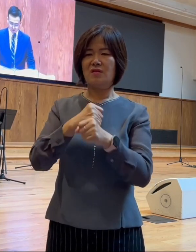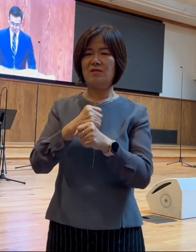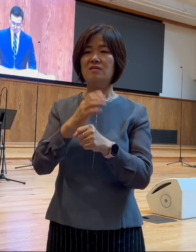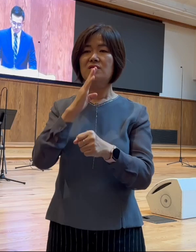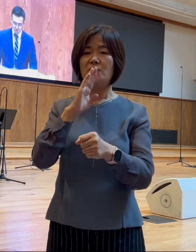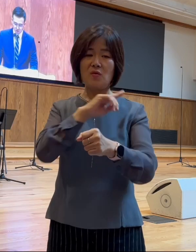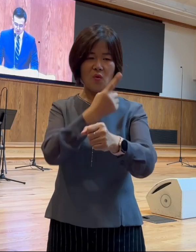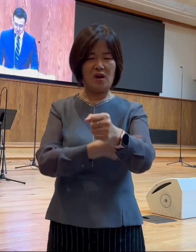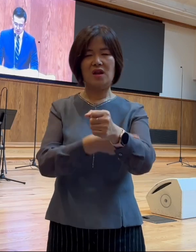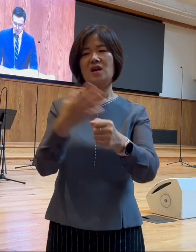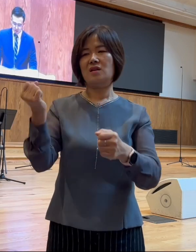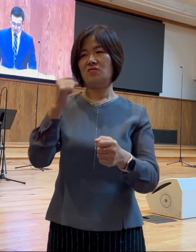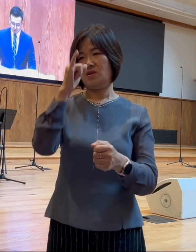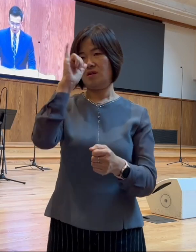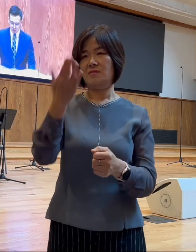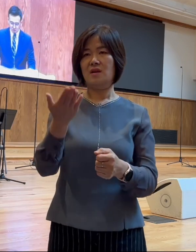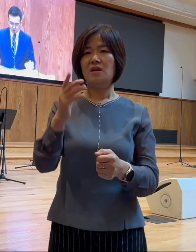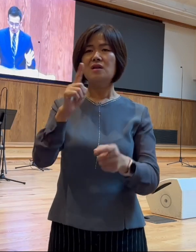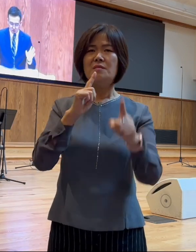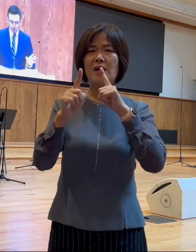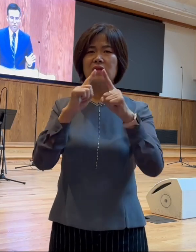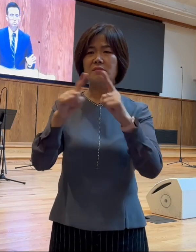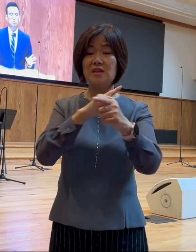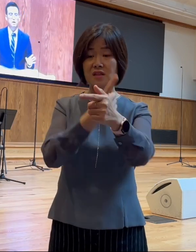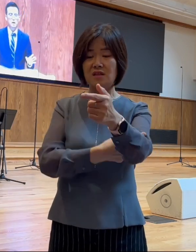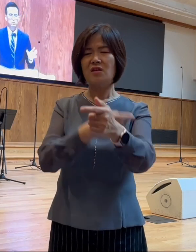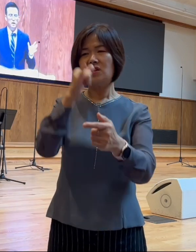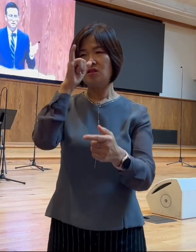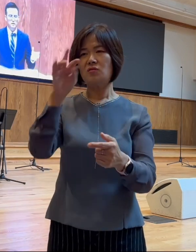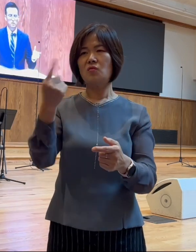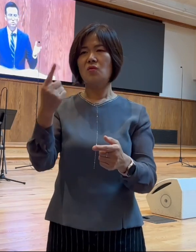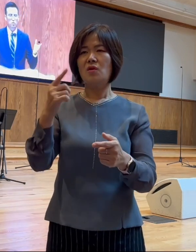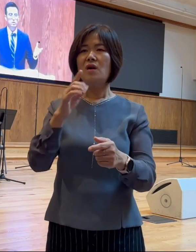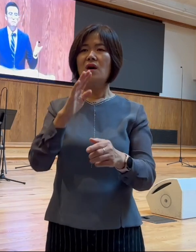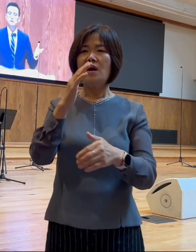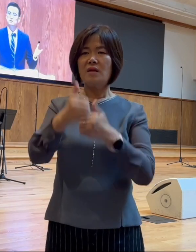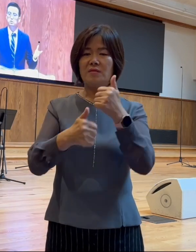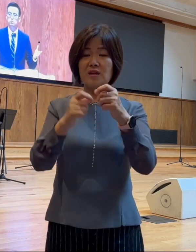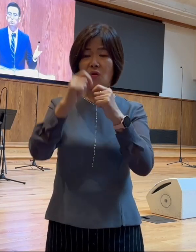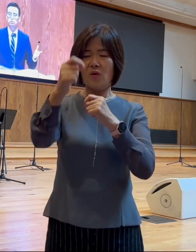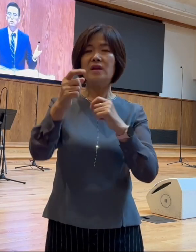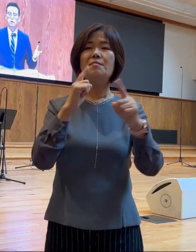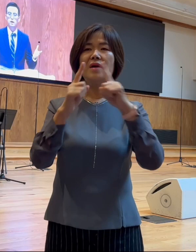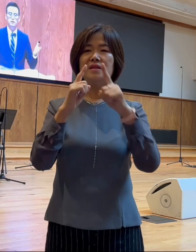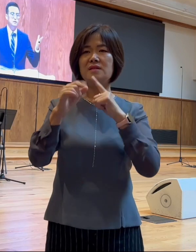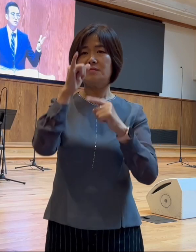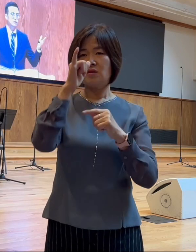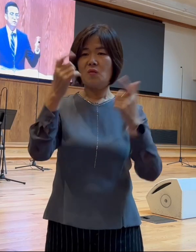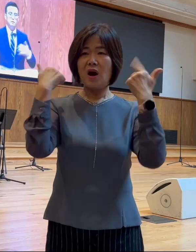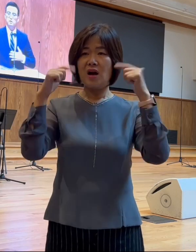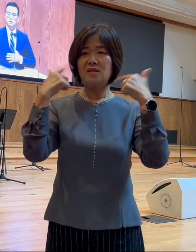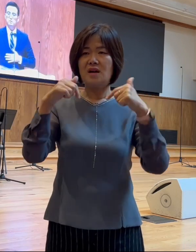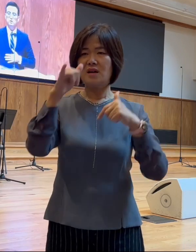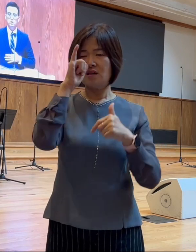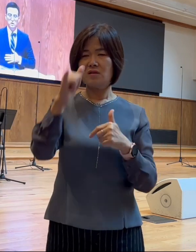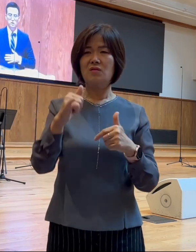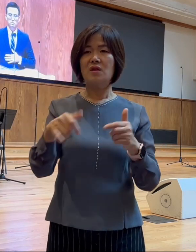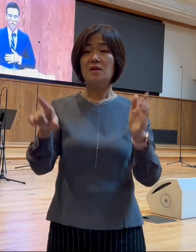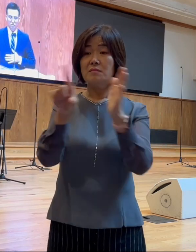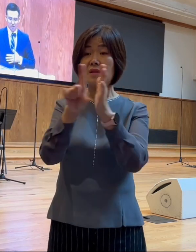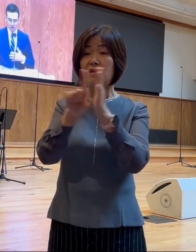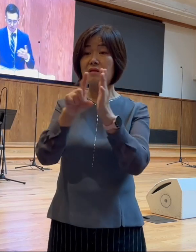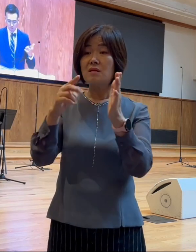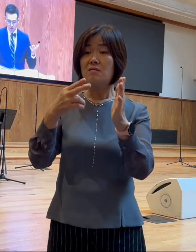거죠. 그래서 그 말씀이 아무리 능력이 있어도, 아무리 항상 있고 영원한 말씀이어도, 항상 내가 믿든 안 믿든